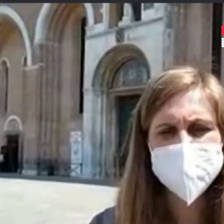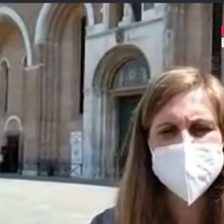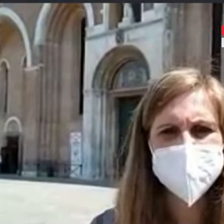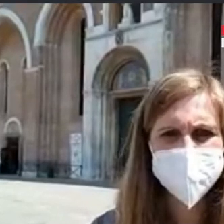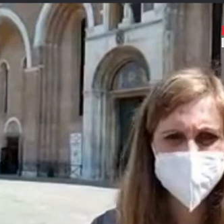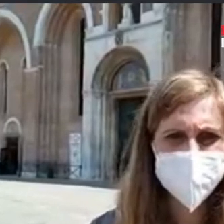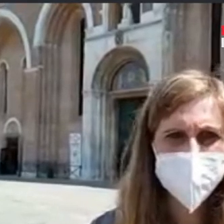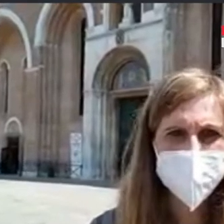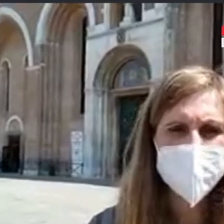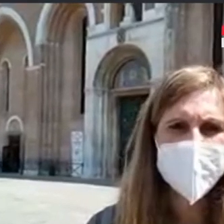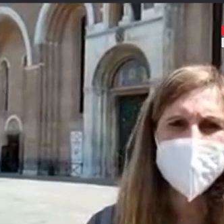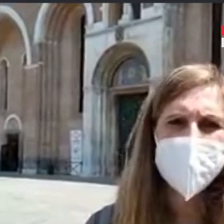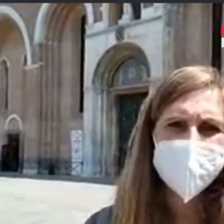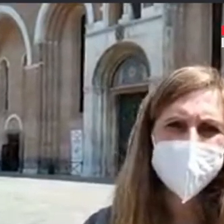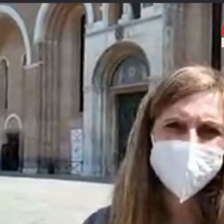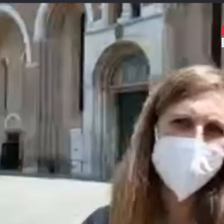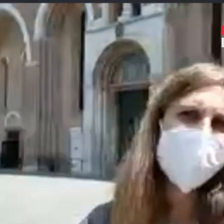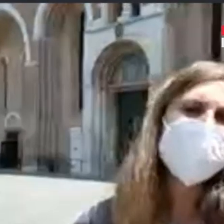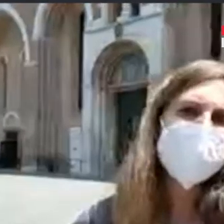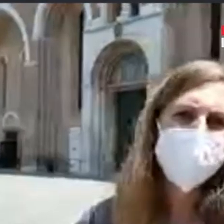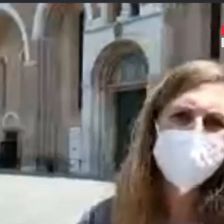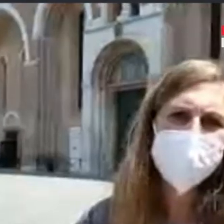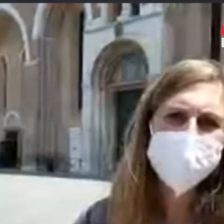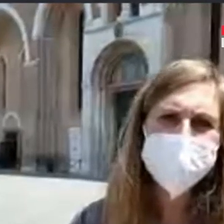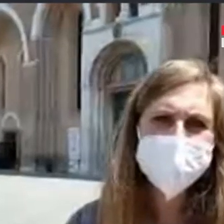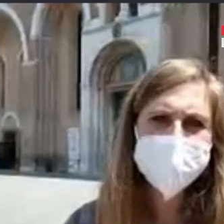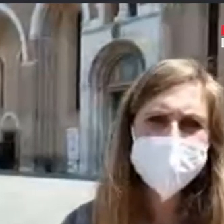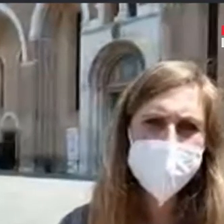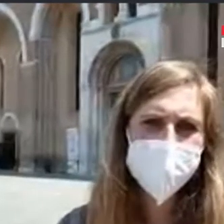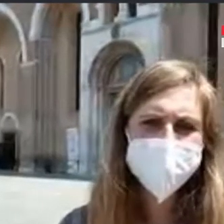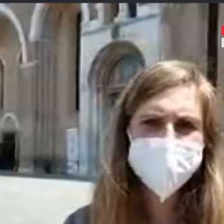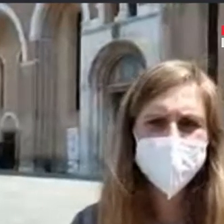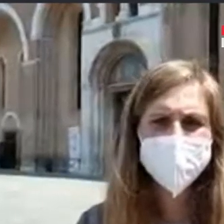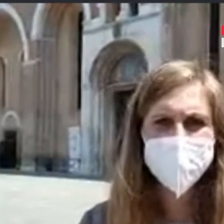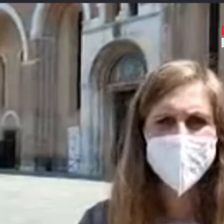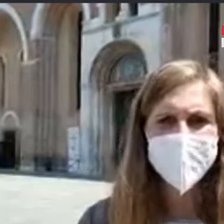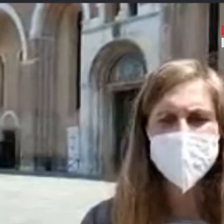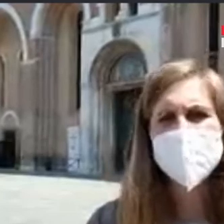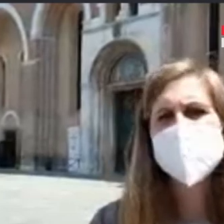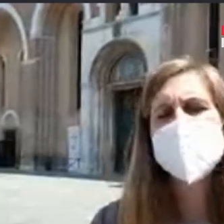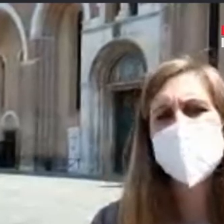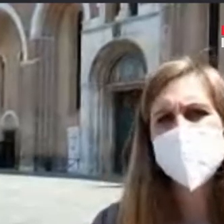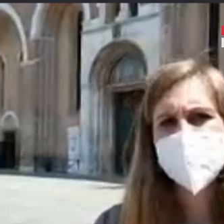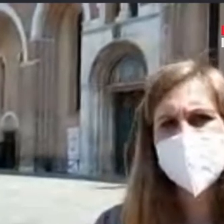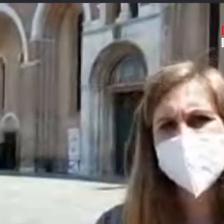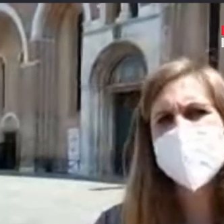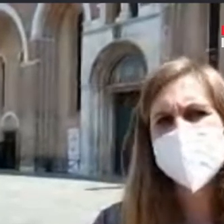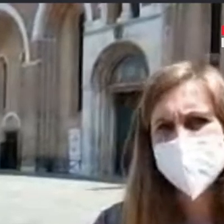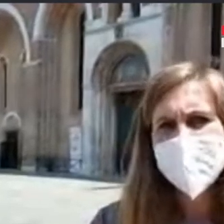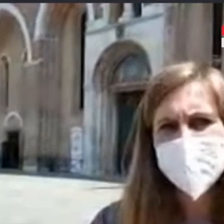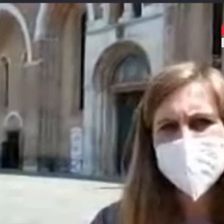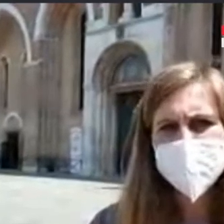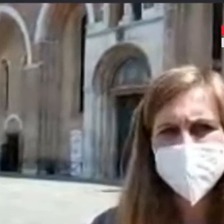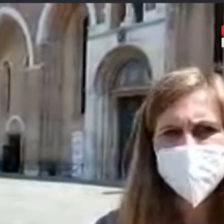dei carabinieri, e quindi questo importante ritorno in Basilica proprio per significare un simbolo di speranza e